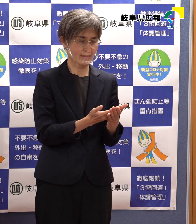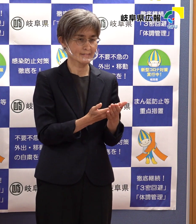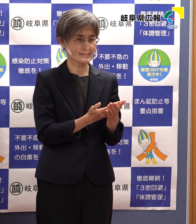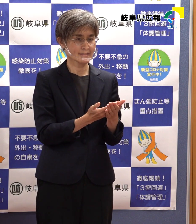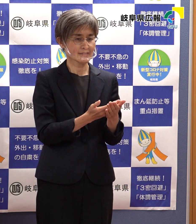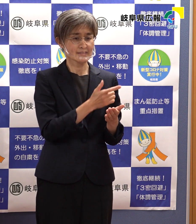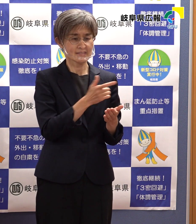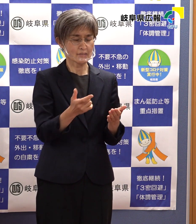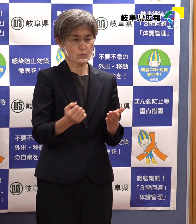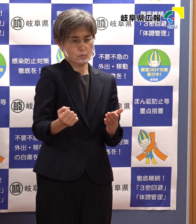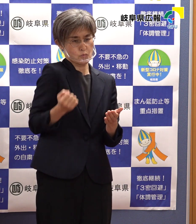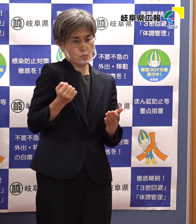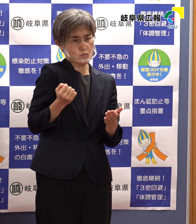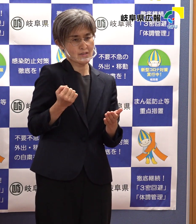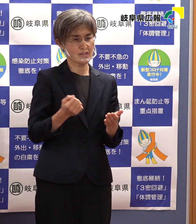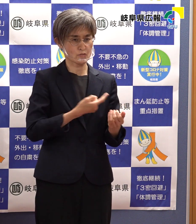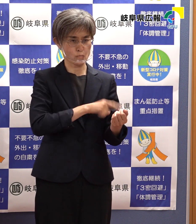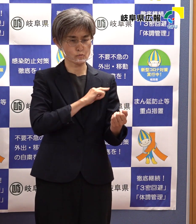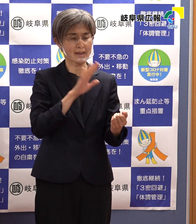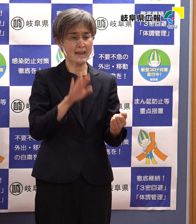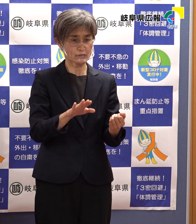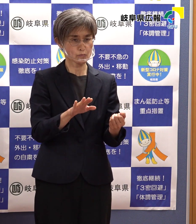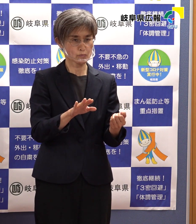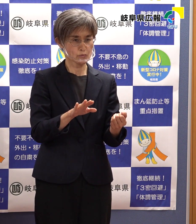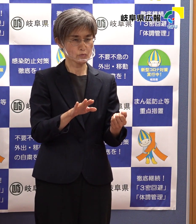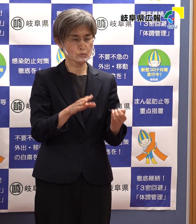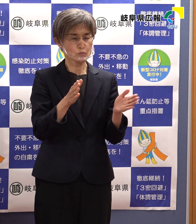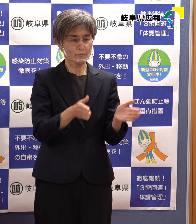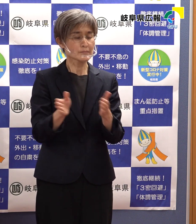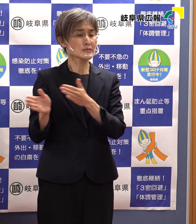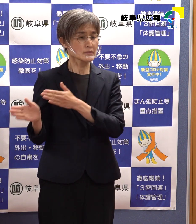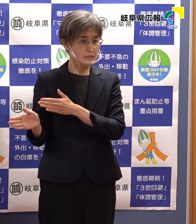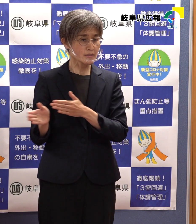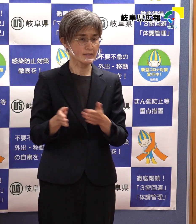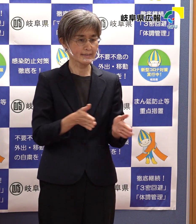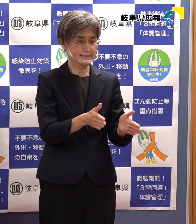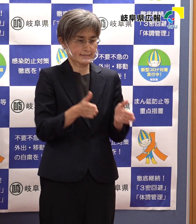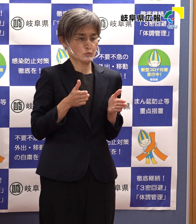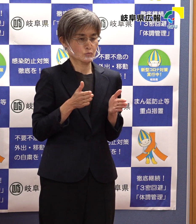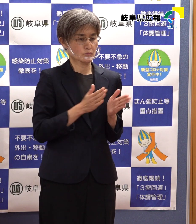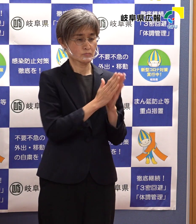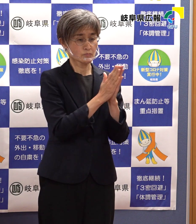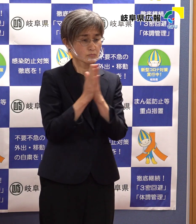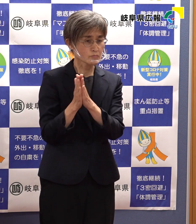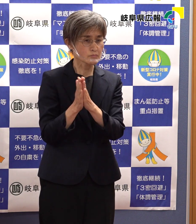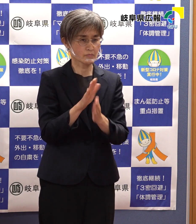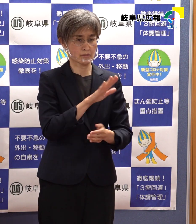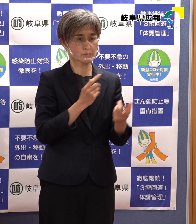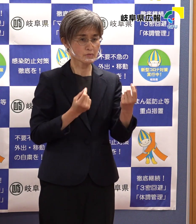の, 自粛をお願いする部分に 対 して、これはこの